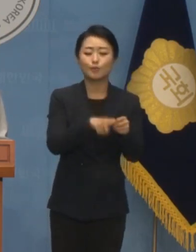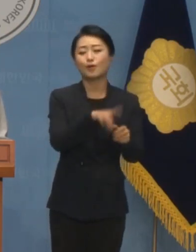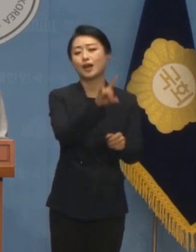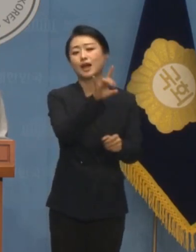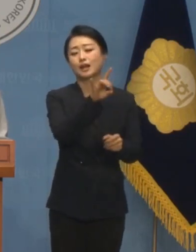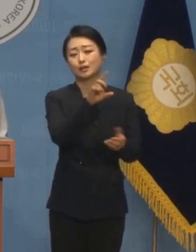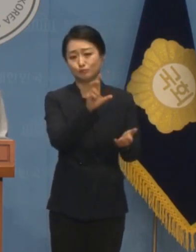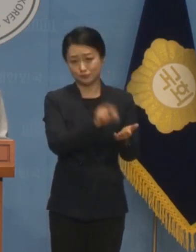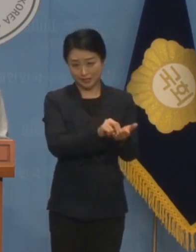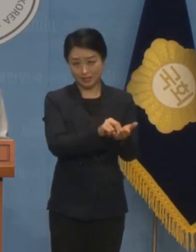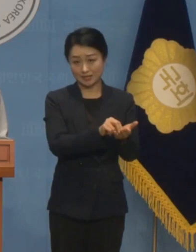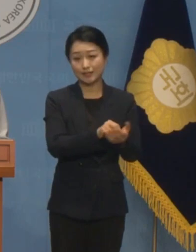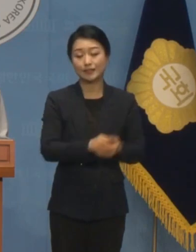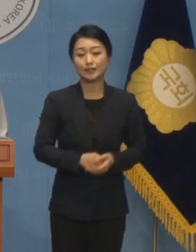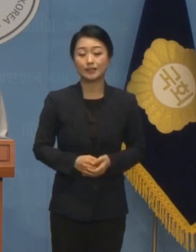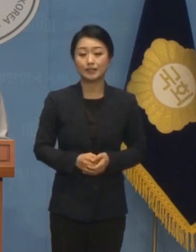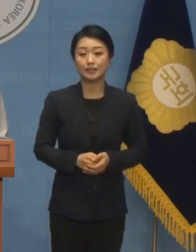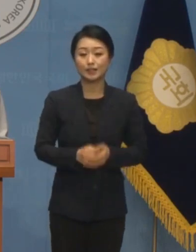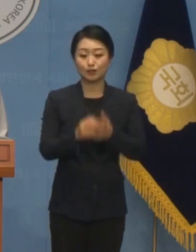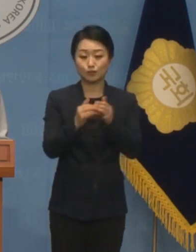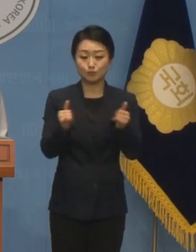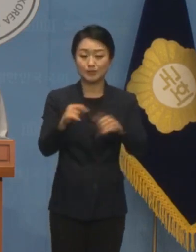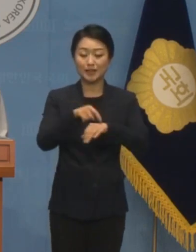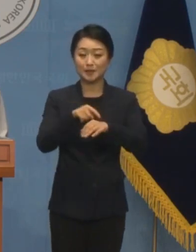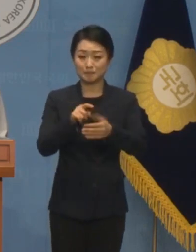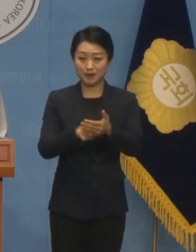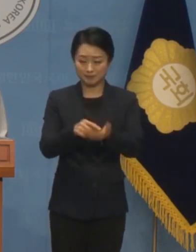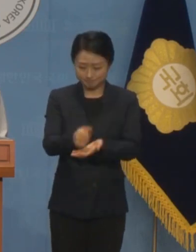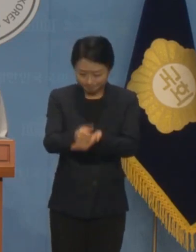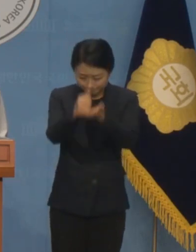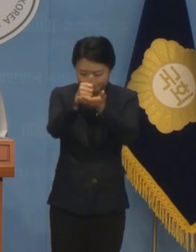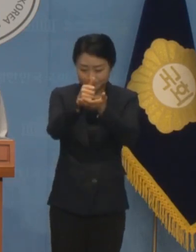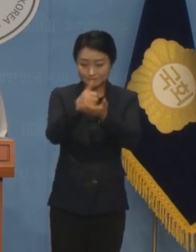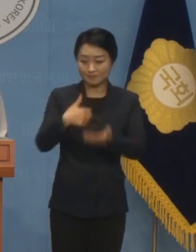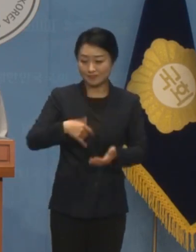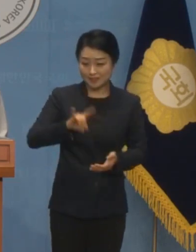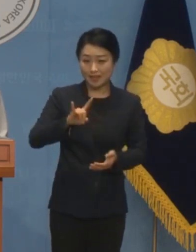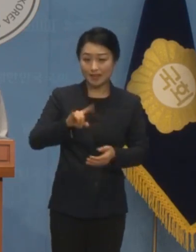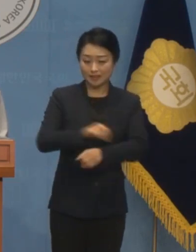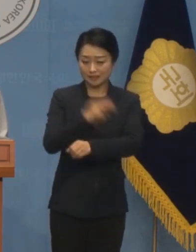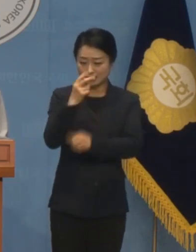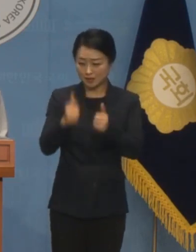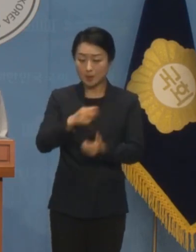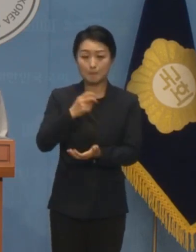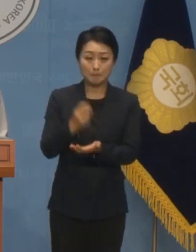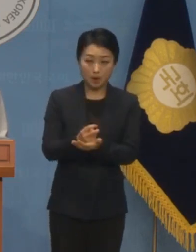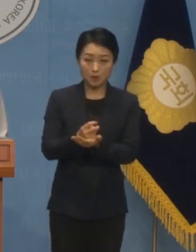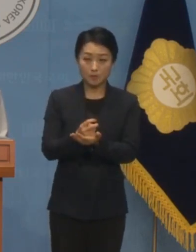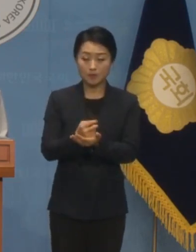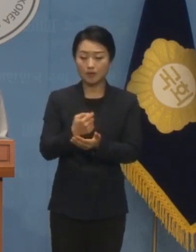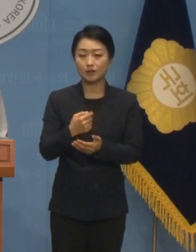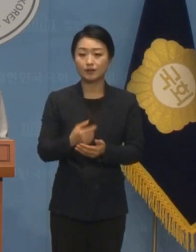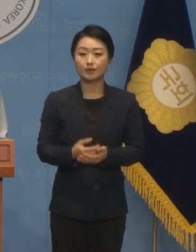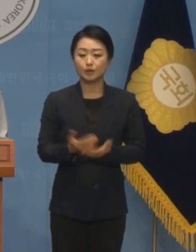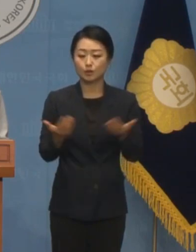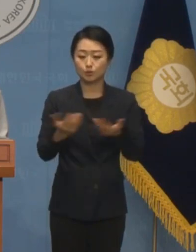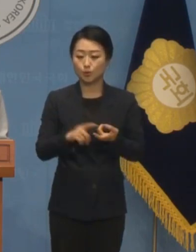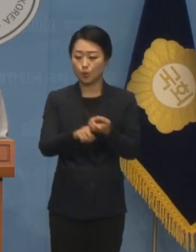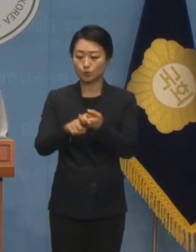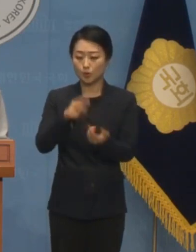때문입니다. 국민의 뜻대로 최상병 특검법과 노조법 2, 3조를